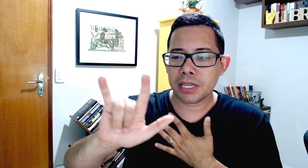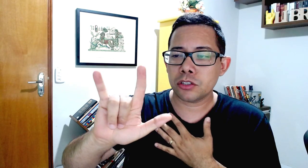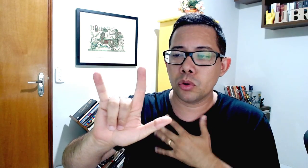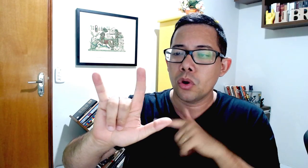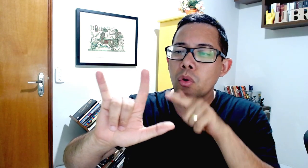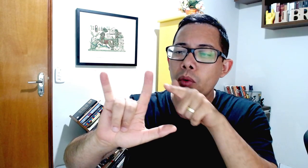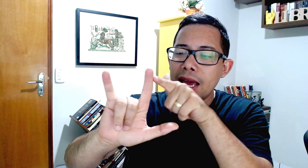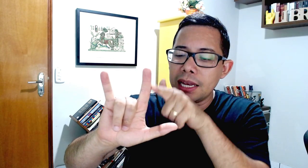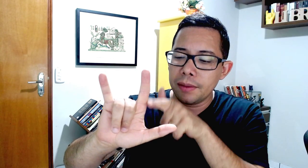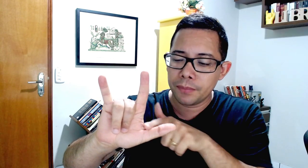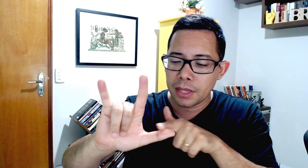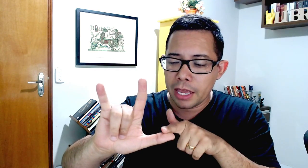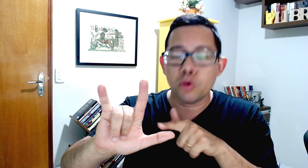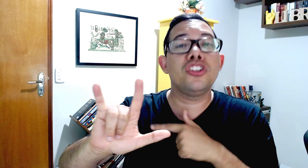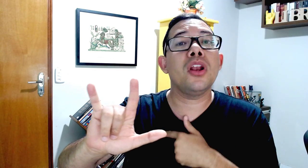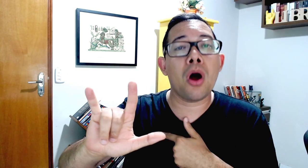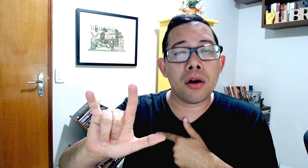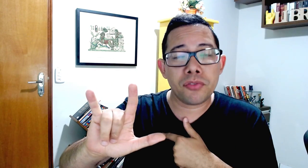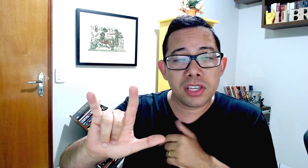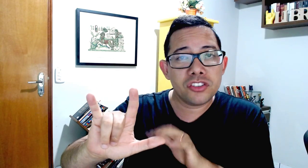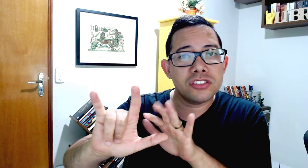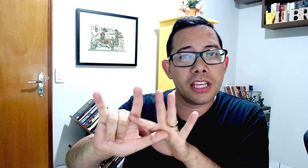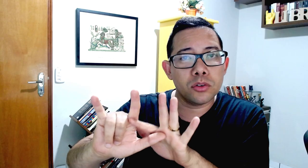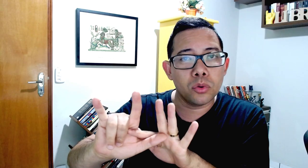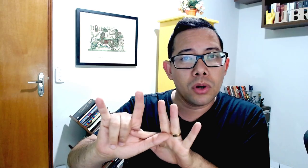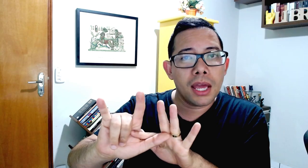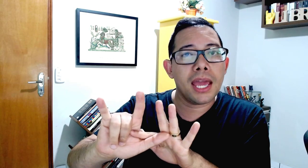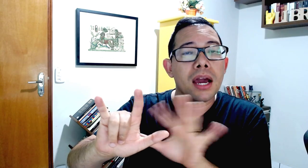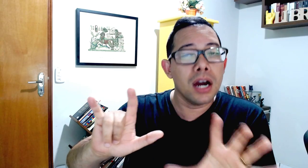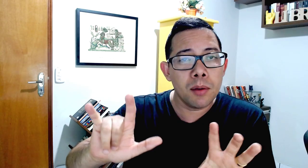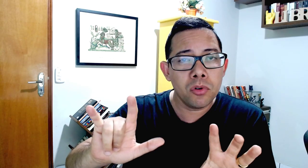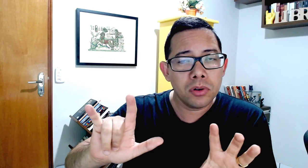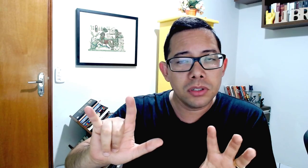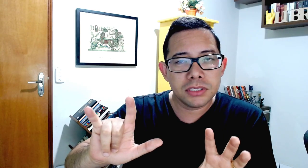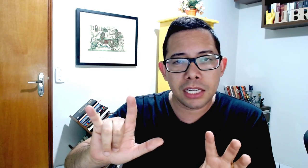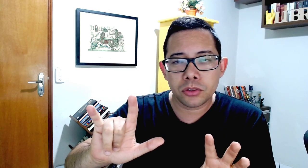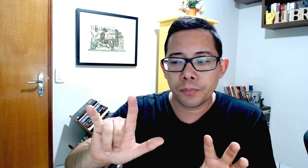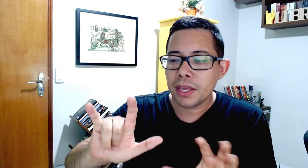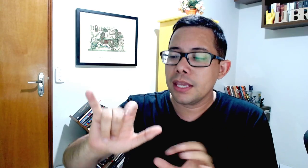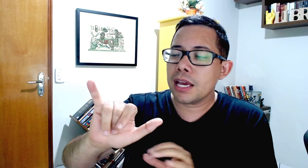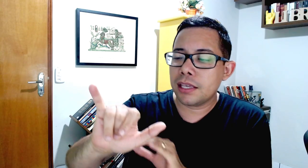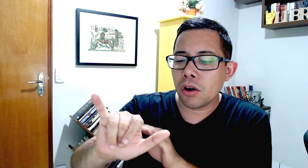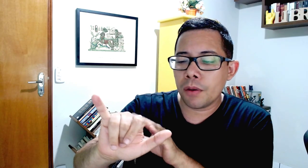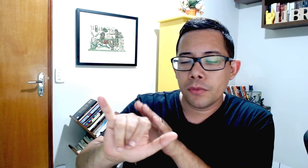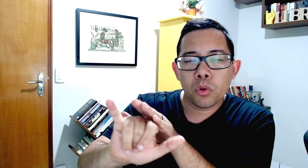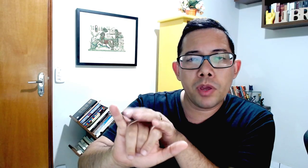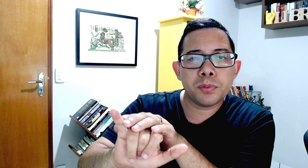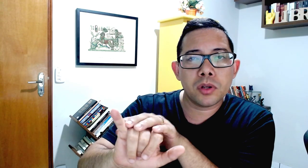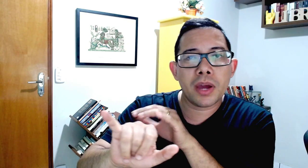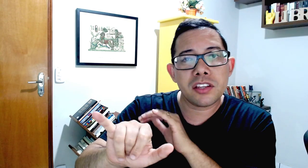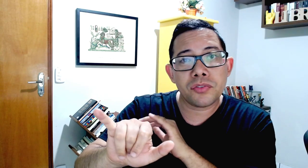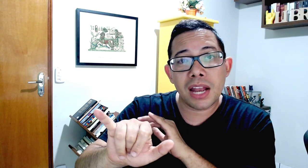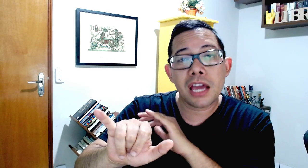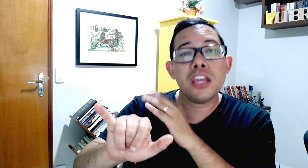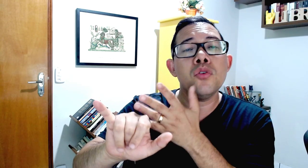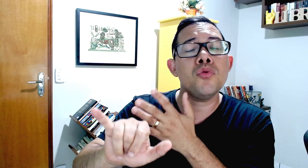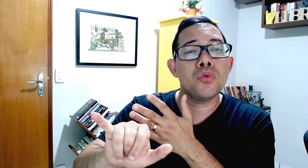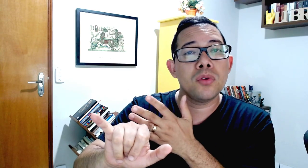certo o ele é o de ló dizendo é pão certo e aqui ó o y é de falar you